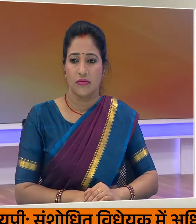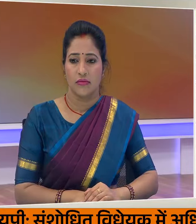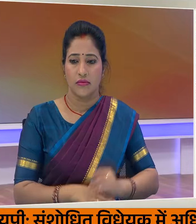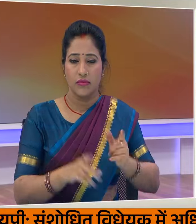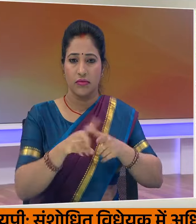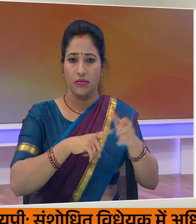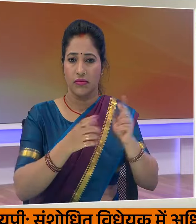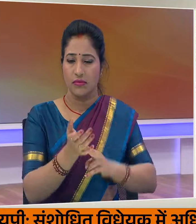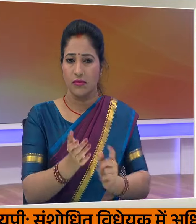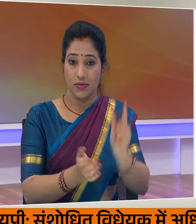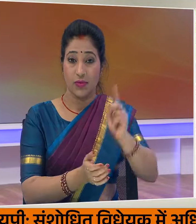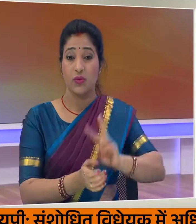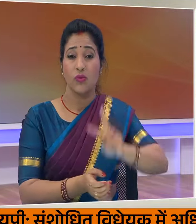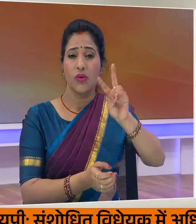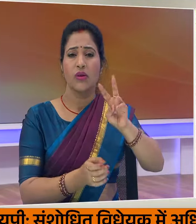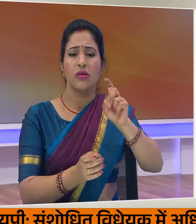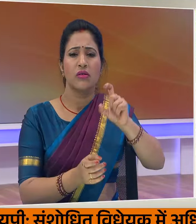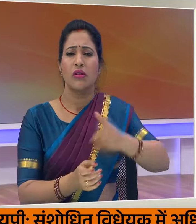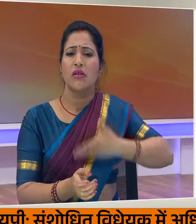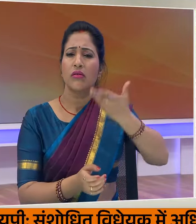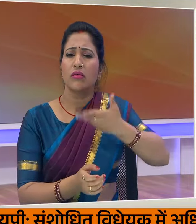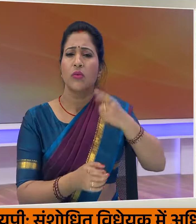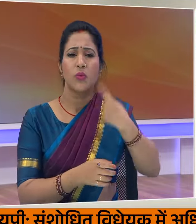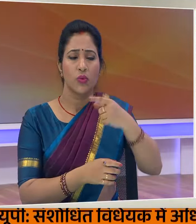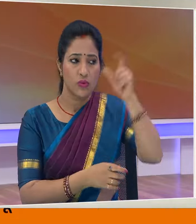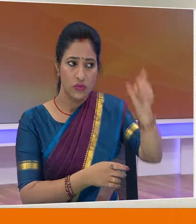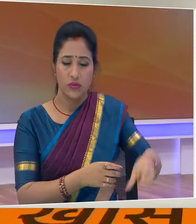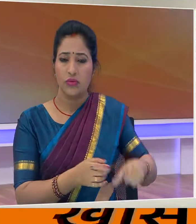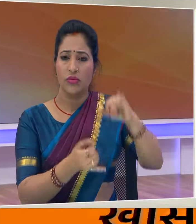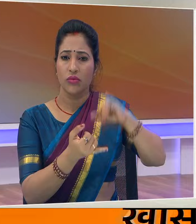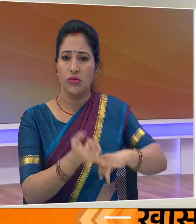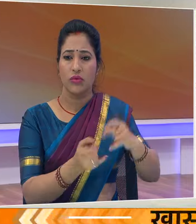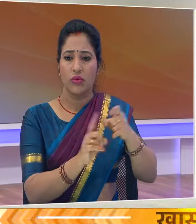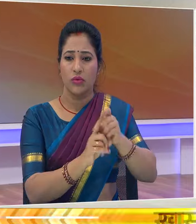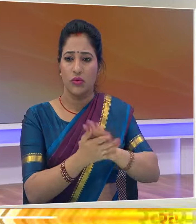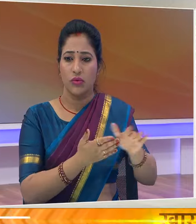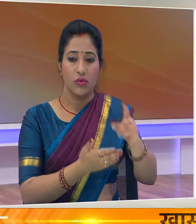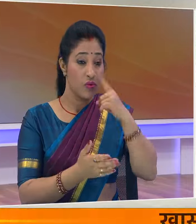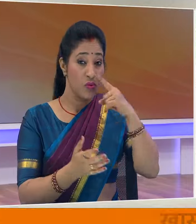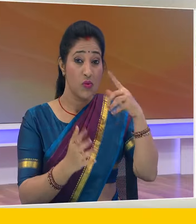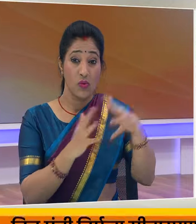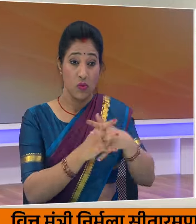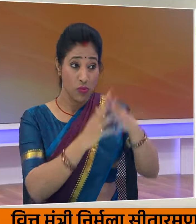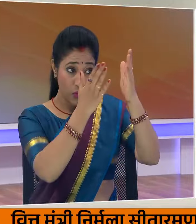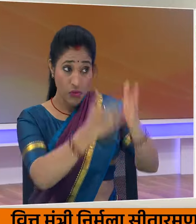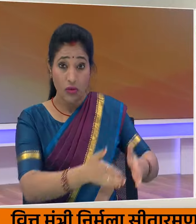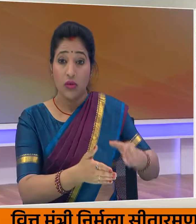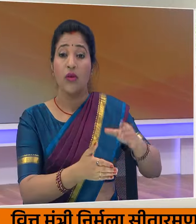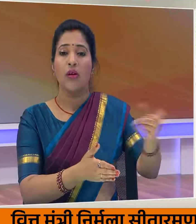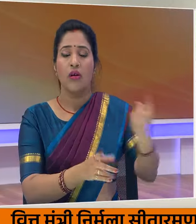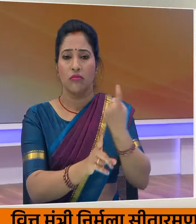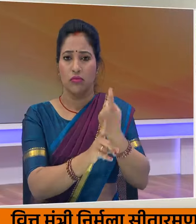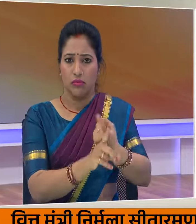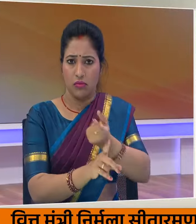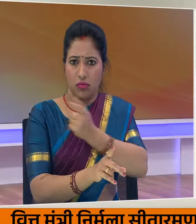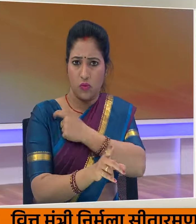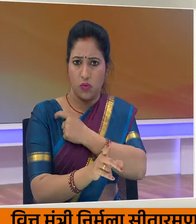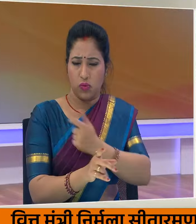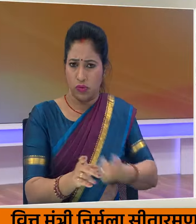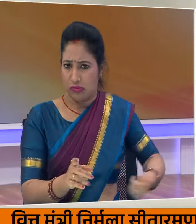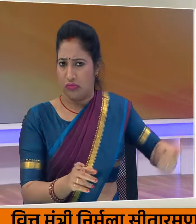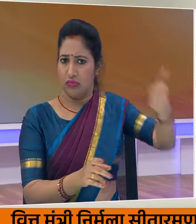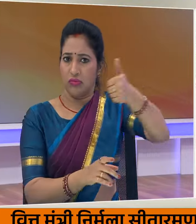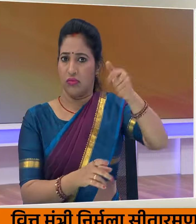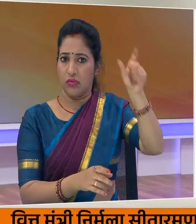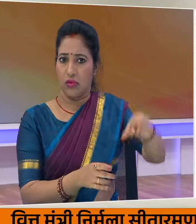जेएनयू की वाइस चांसलर प्रोफेसर शांति श्री धुलीपुड़ी मैडम को कर्नल कमांडेंट की रैंक से सम्मानित किया गया है। मैम क्या कहना